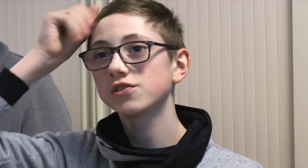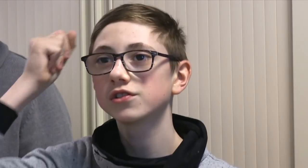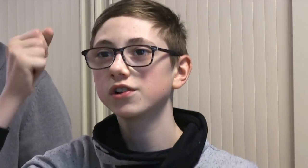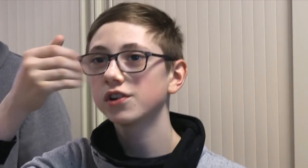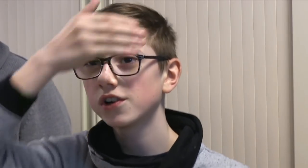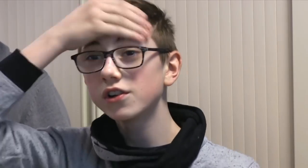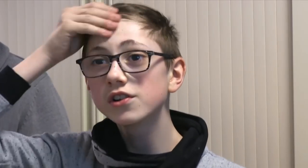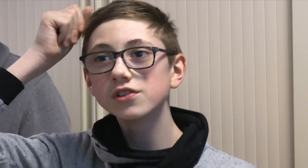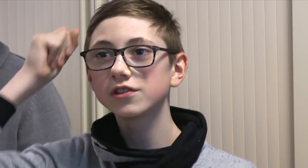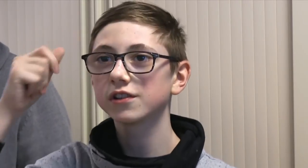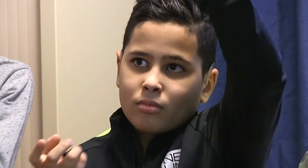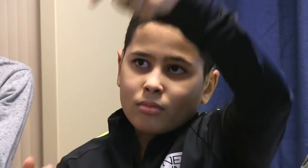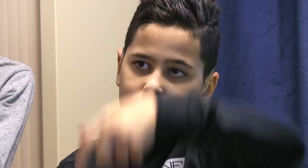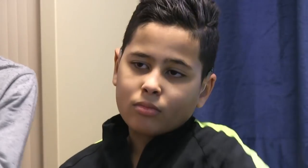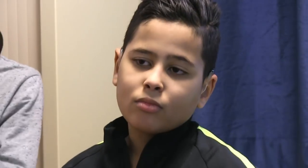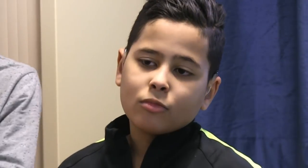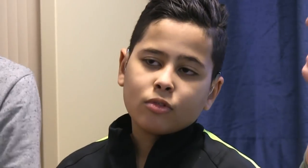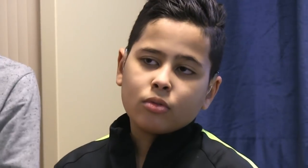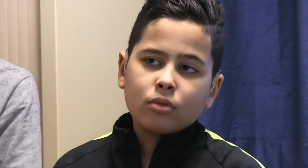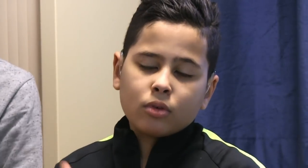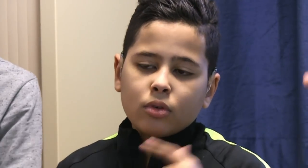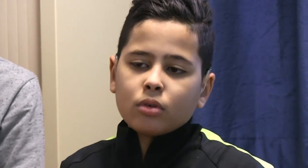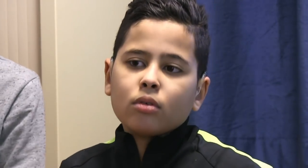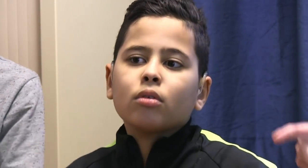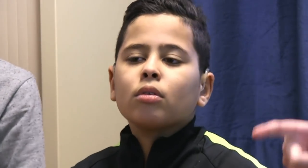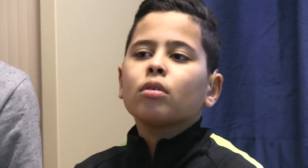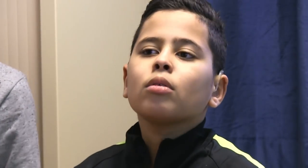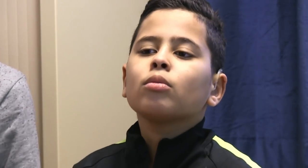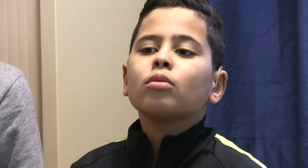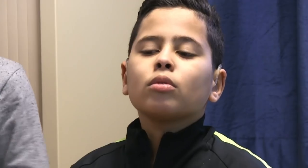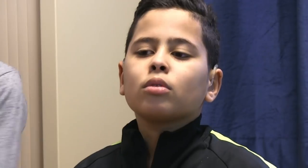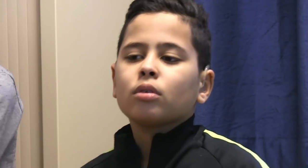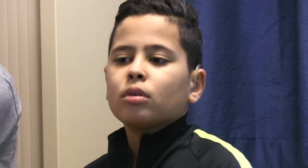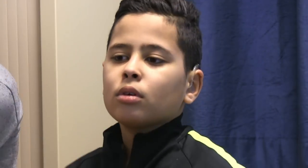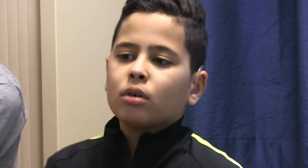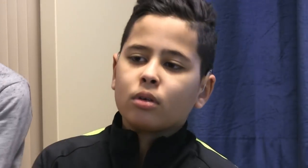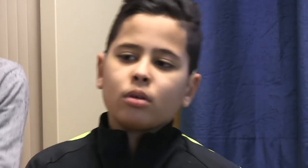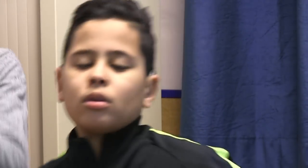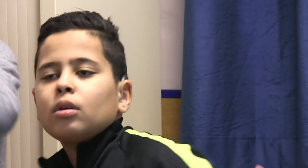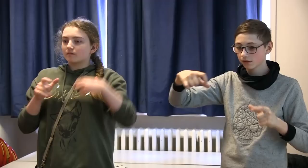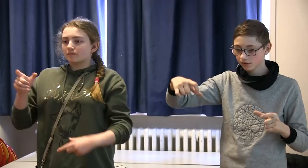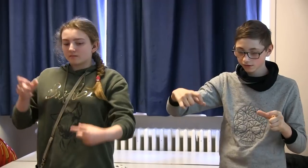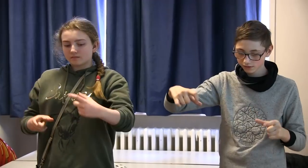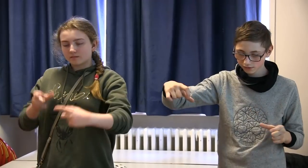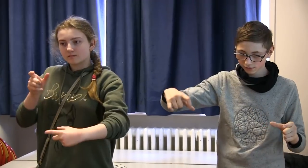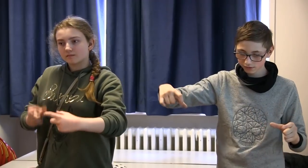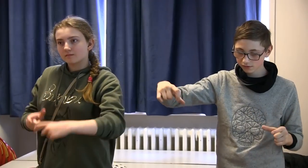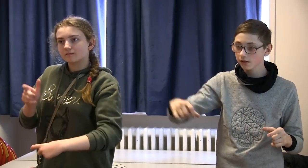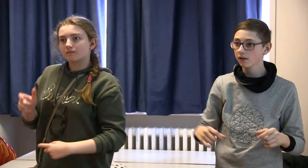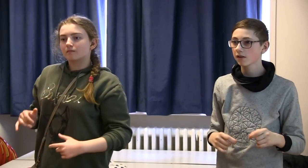Evan est entendant et Mehdi est sourd. Pour eux, la langue des signes est un loisir. Ils préfèrent tous les deux utiliser le français dans leur quotidien. La langue